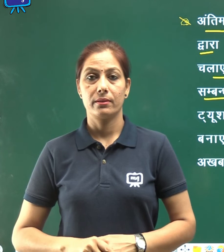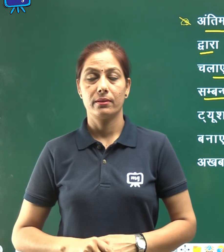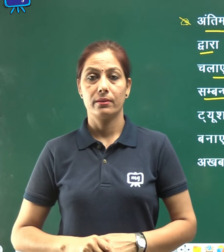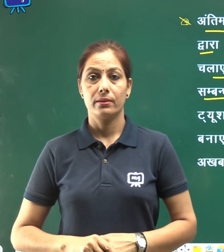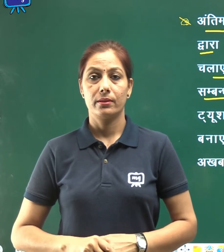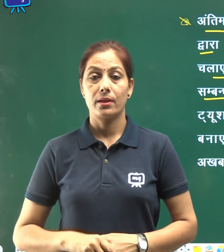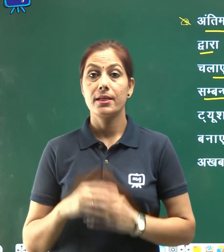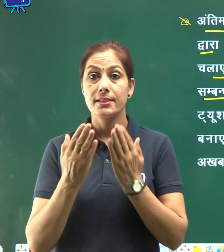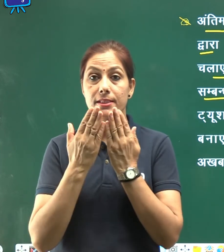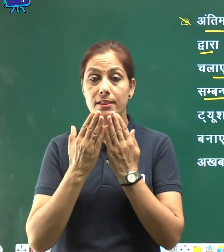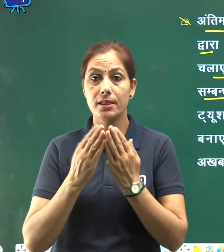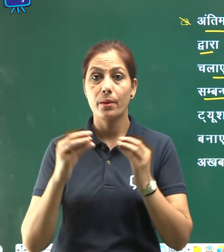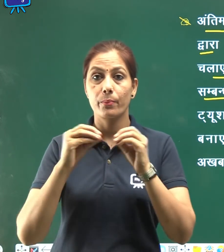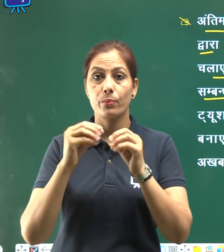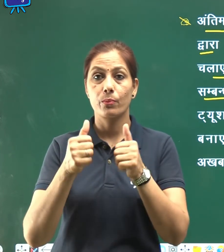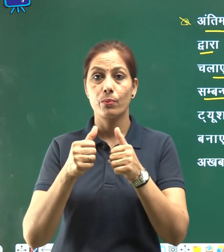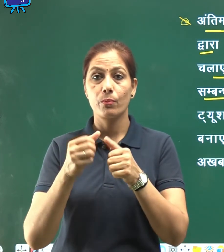शिक्षा बोर्ड द्वारा